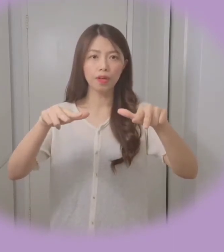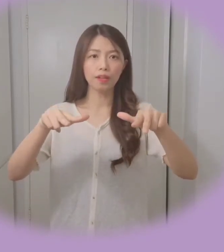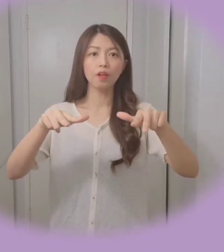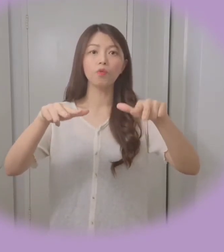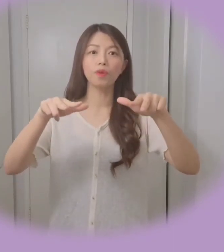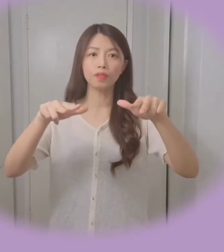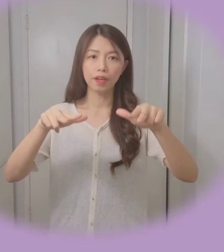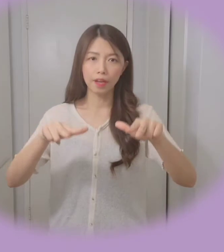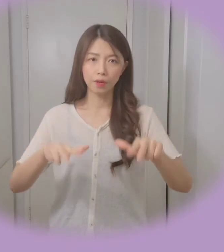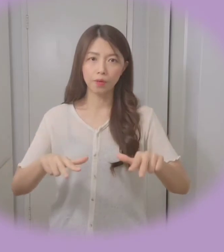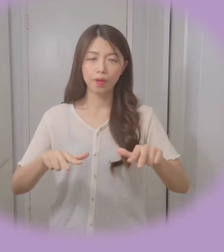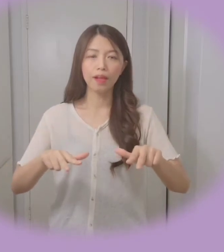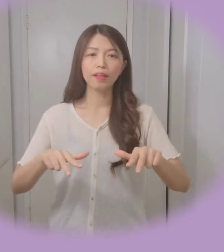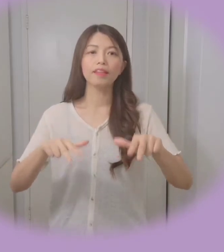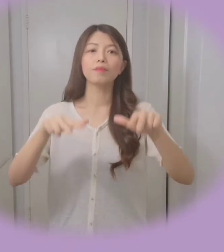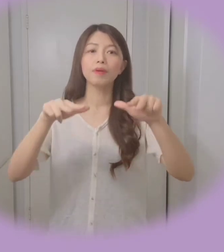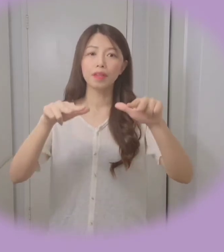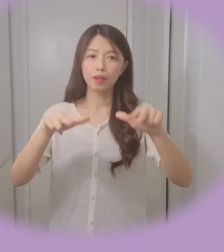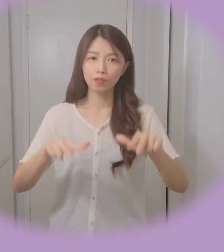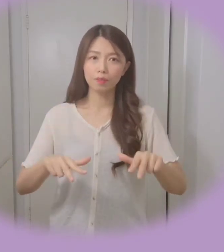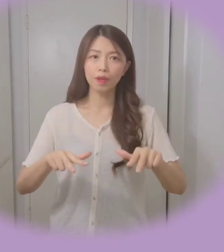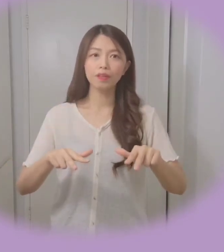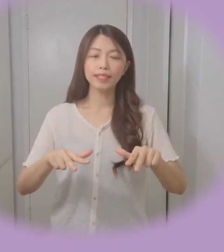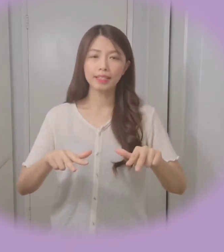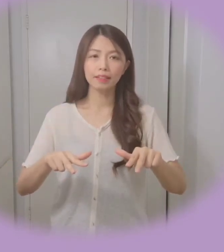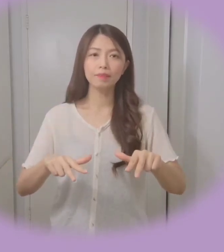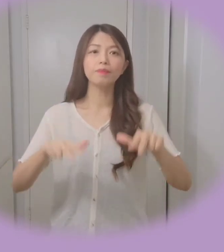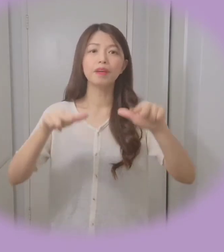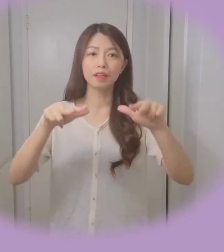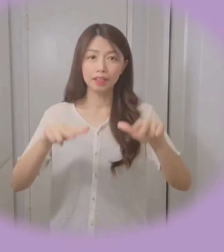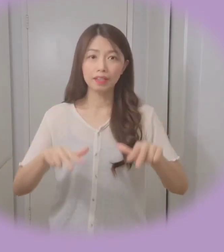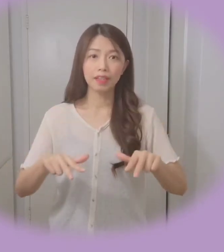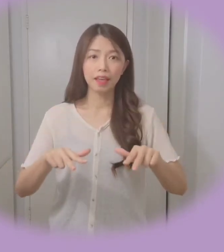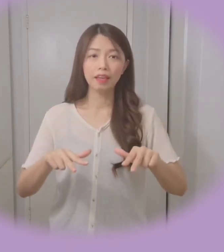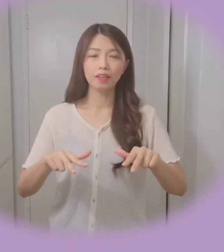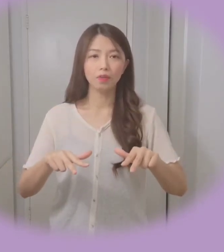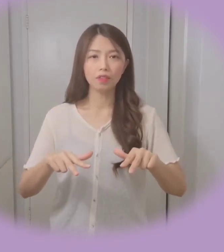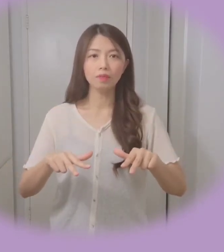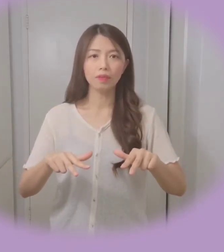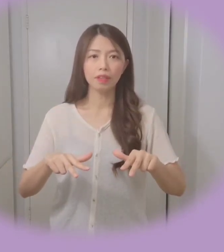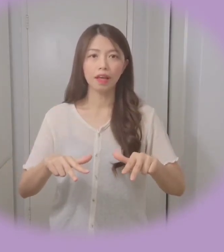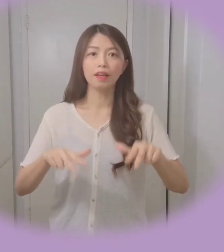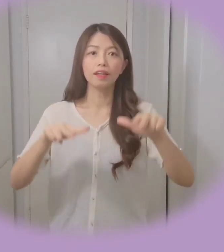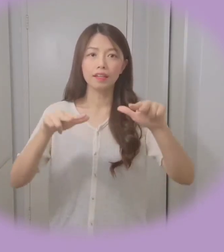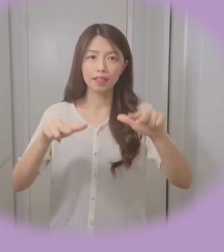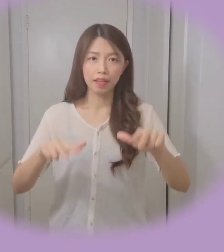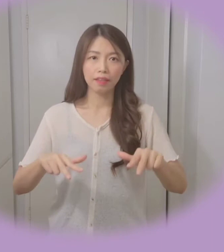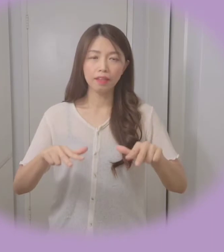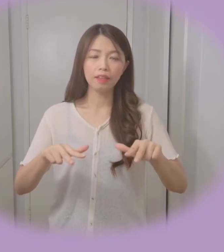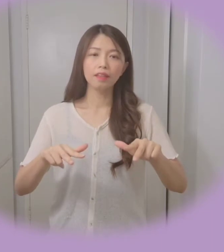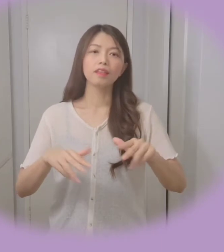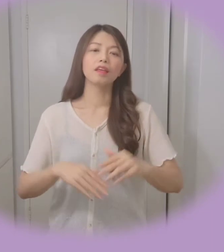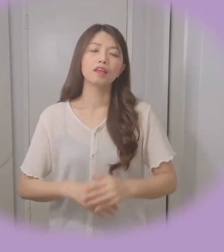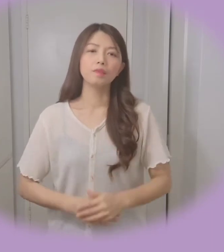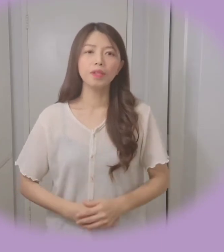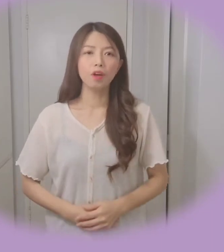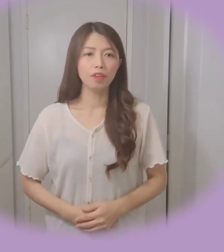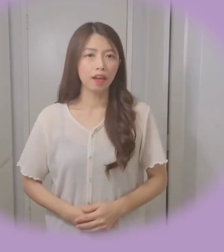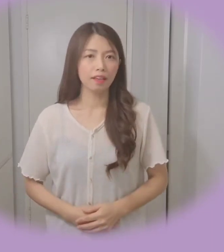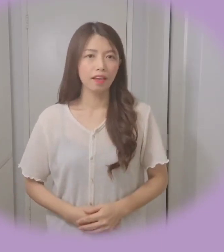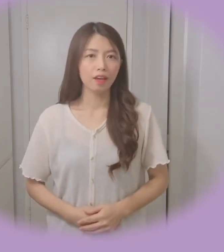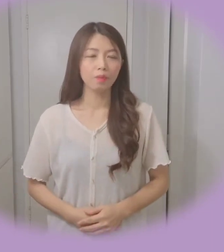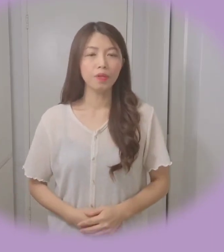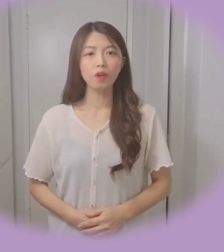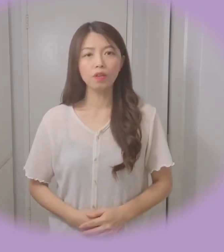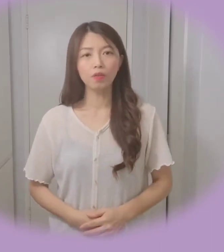위로 보이게 해서 위에서 아래로 살짝만 내려주시면 지금, 이제 이런 뜻입니다. 이제는